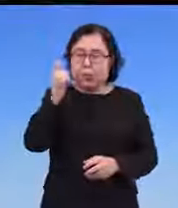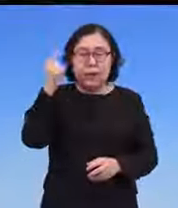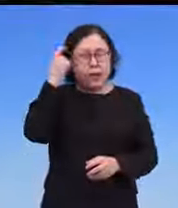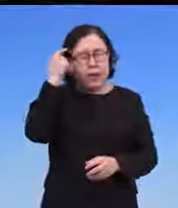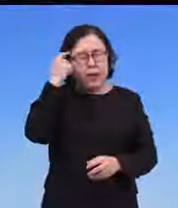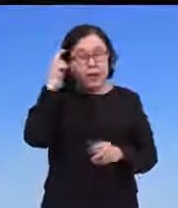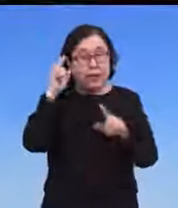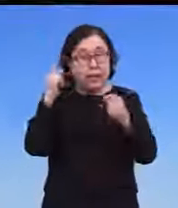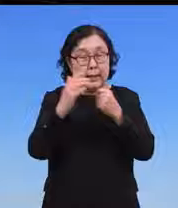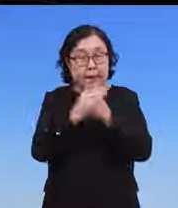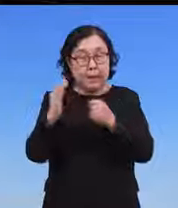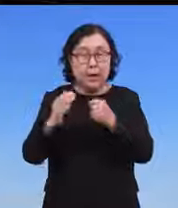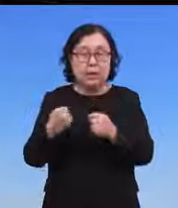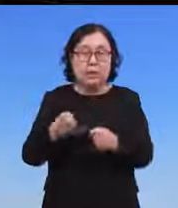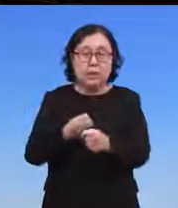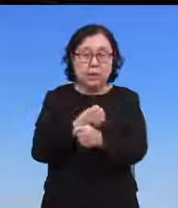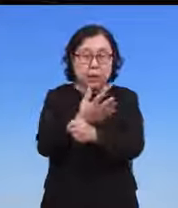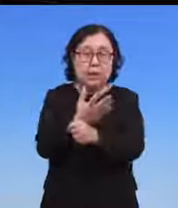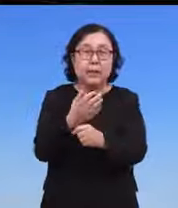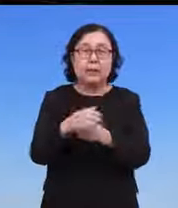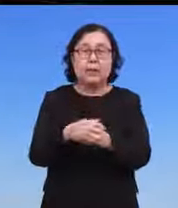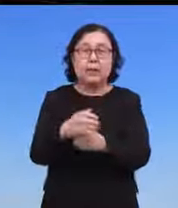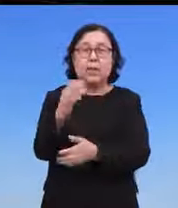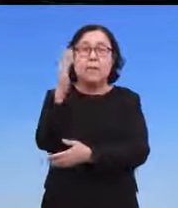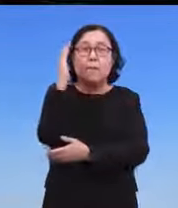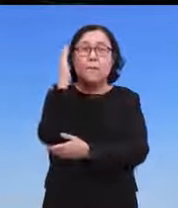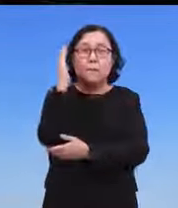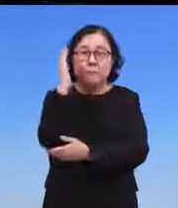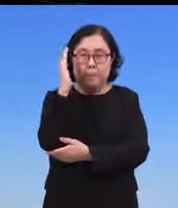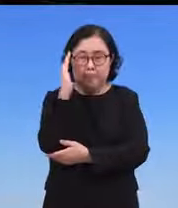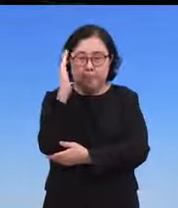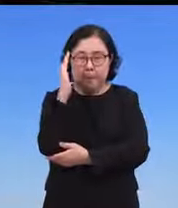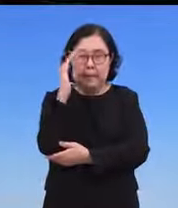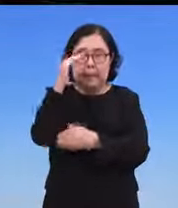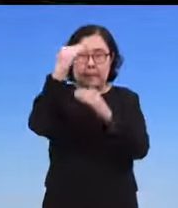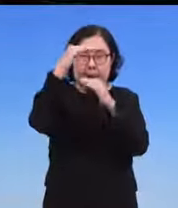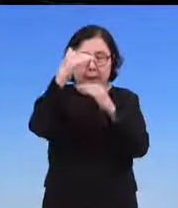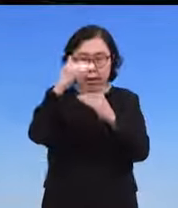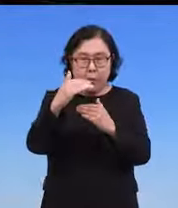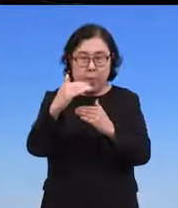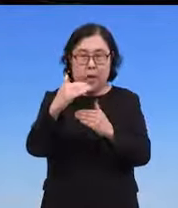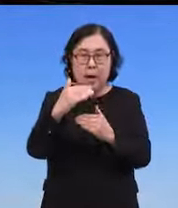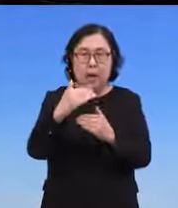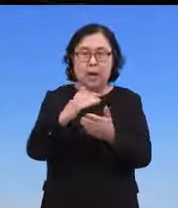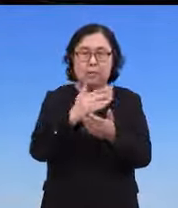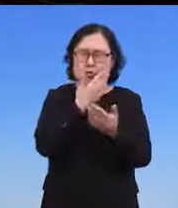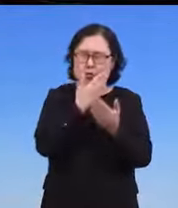않으니까 하나님께서는 그가 전하는 메시지의 무게감을 더해 주시는 겁니다.